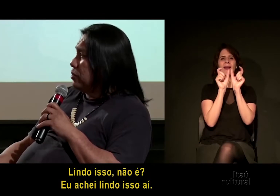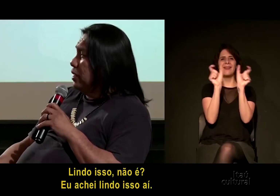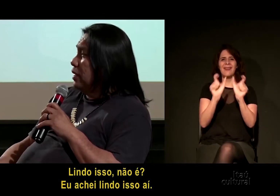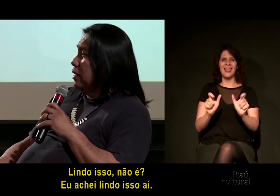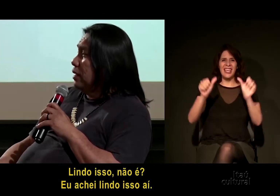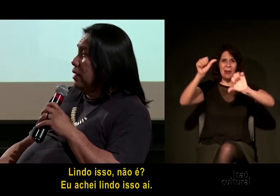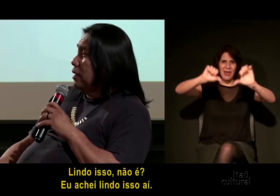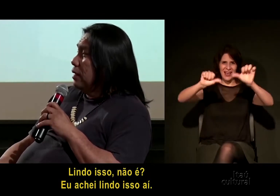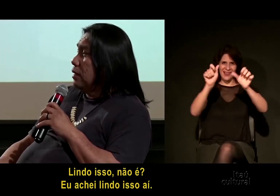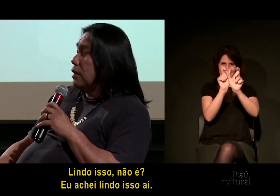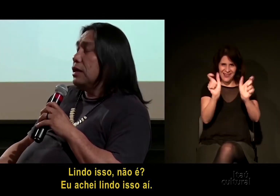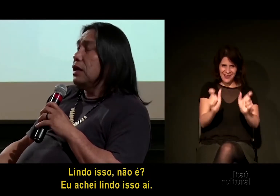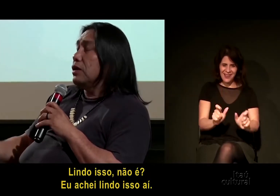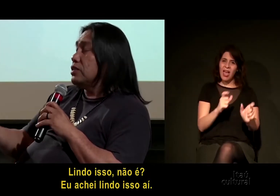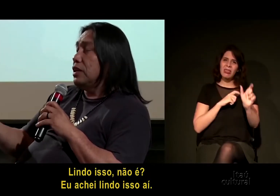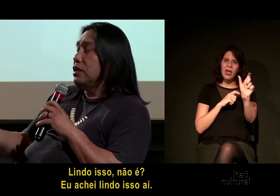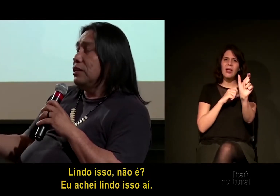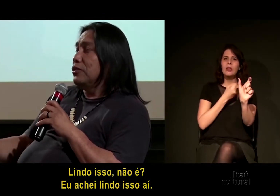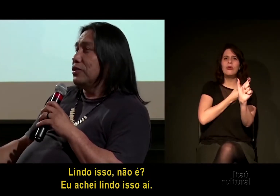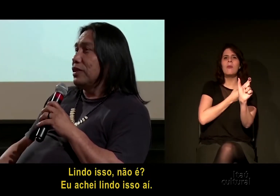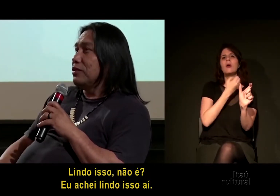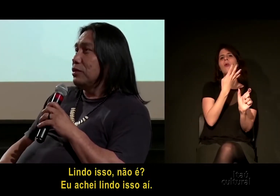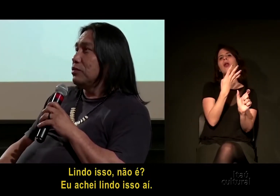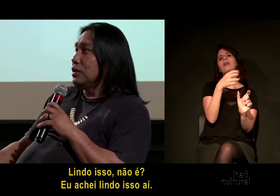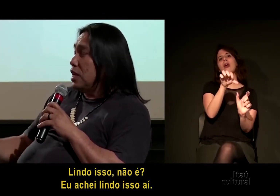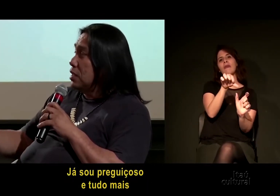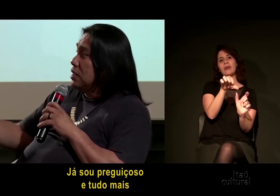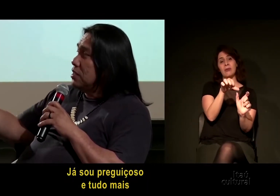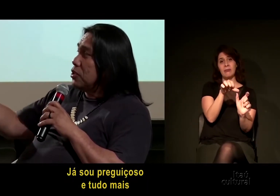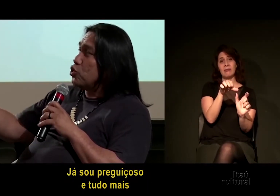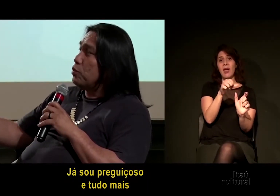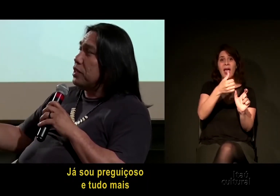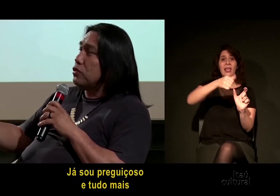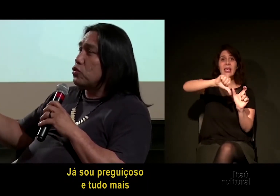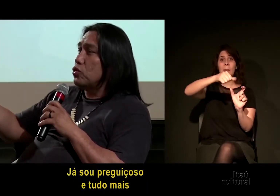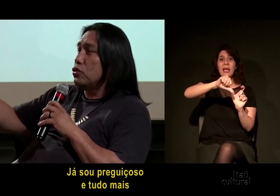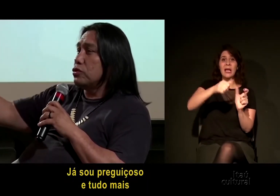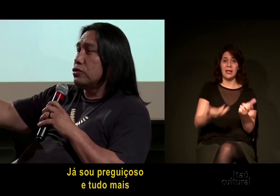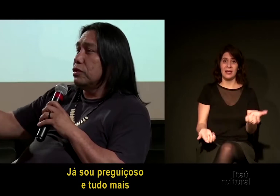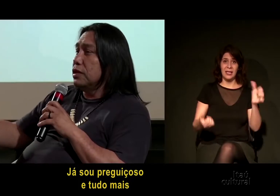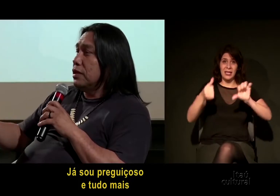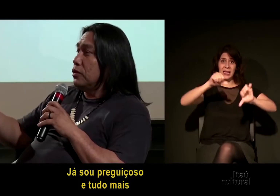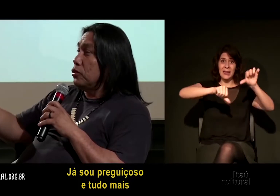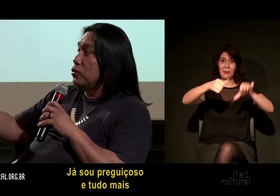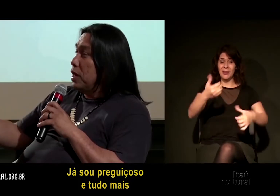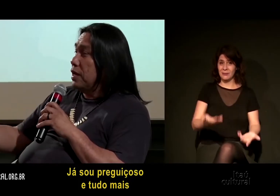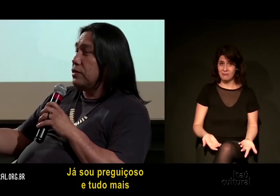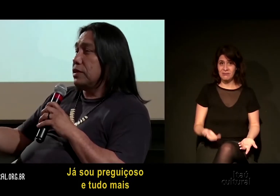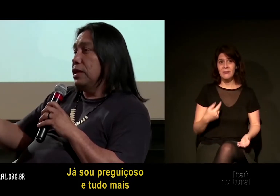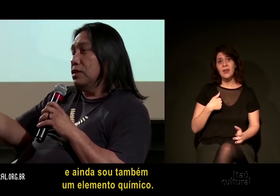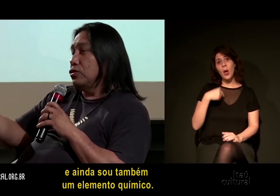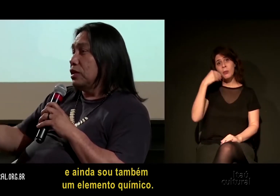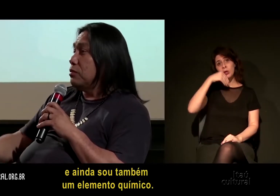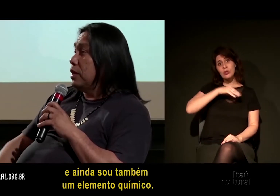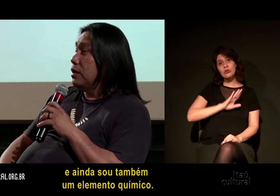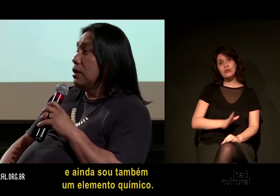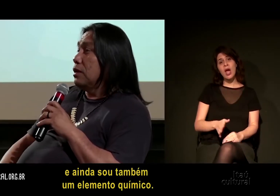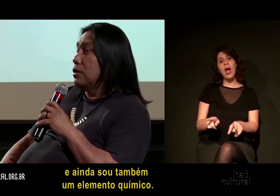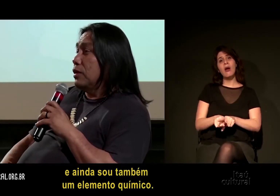né? Eu achei lindo isso aí. Eu já sou preguiçoso e tudo mais, e ainda sou também um